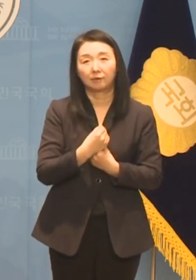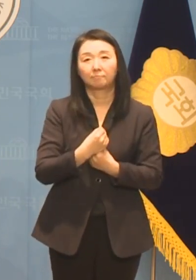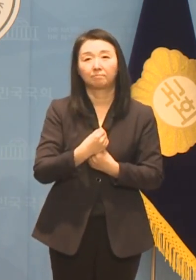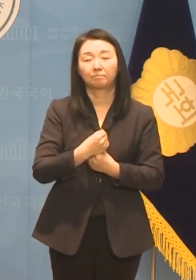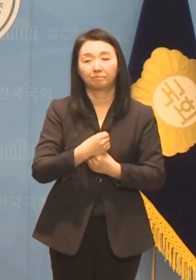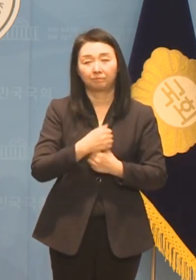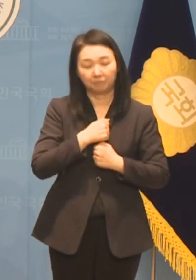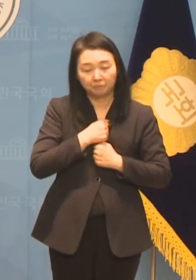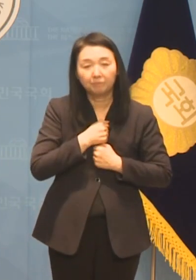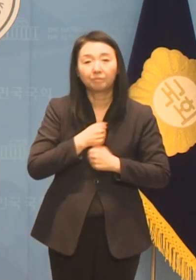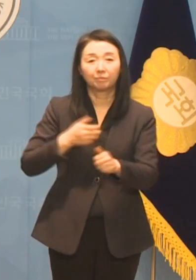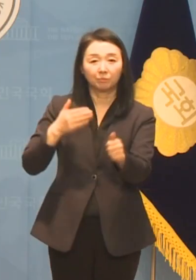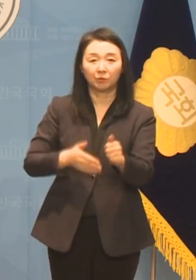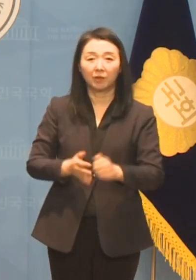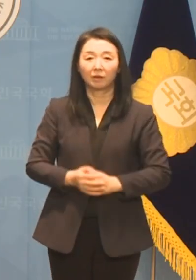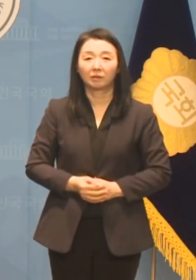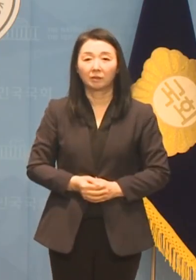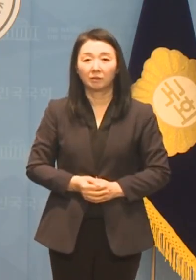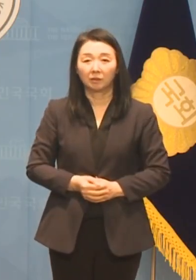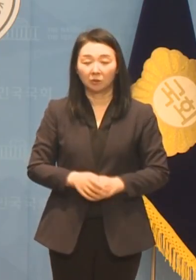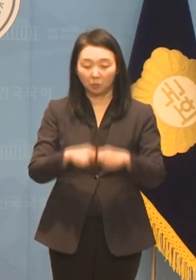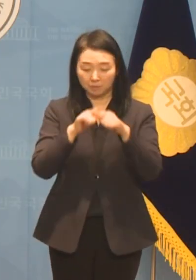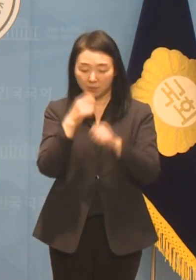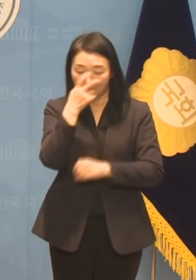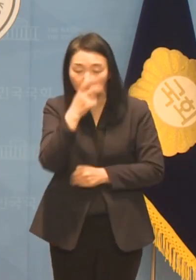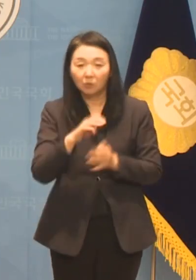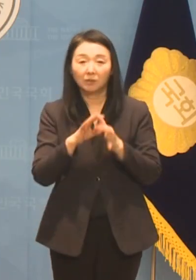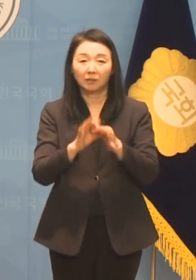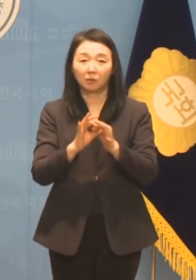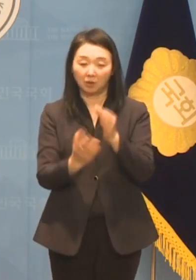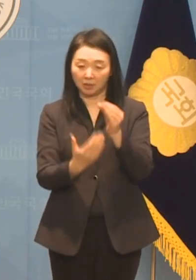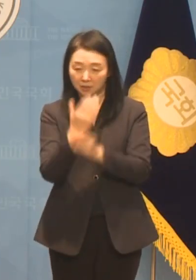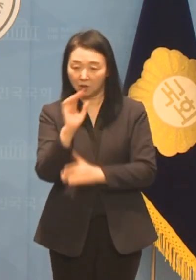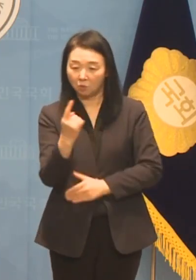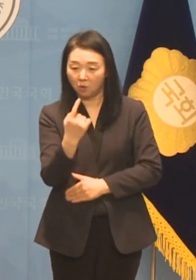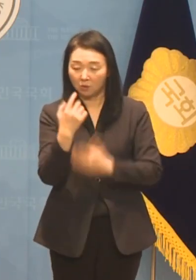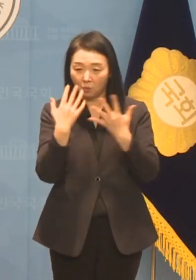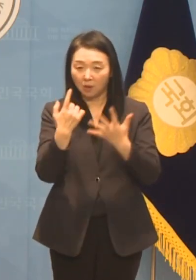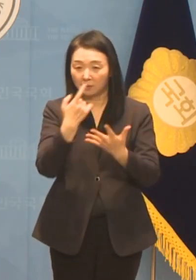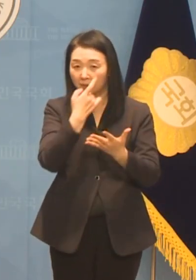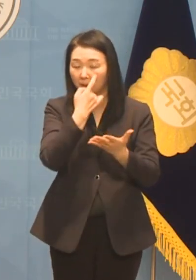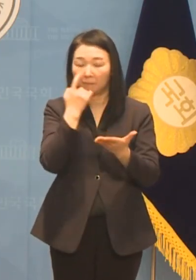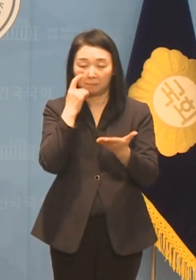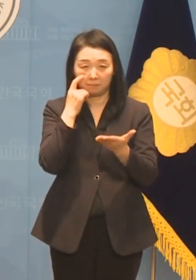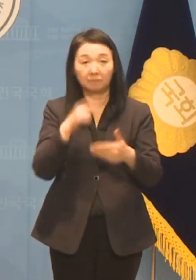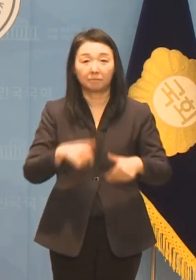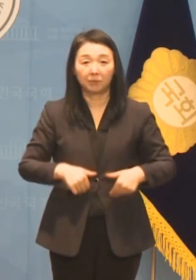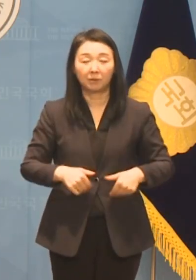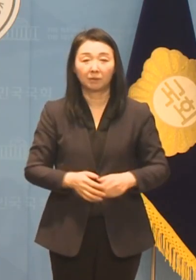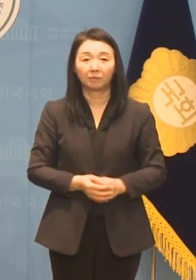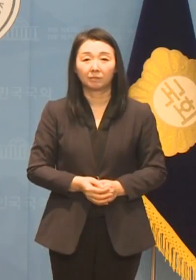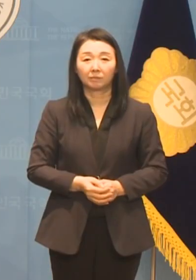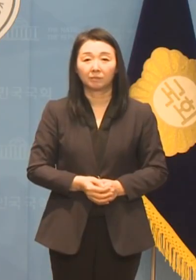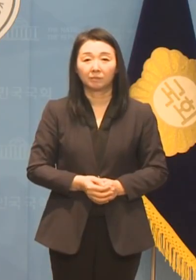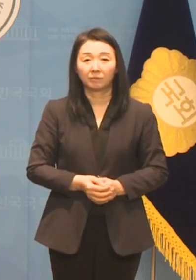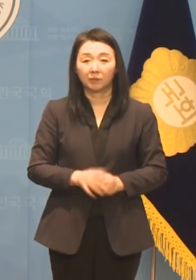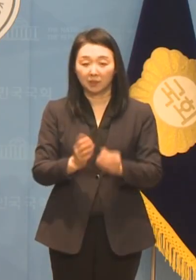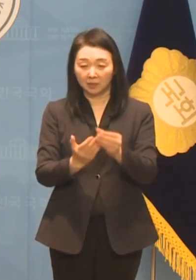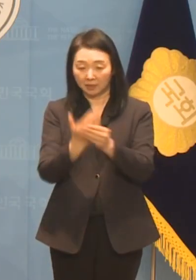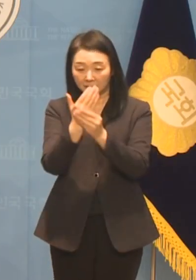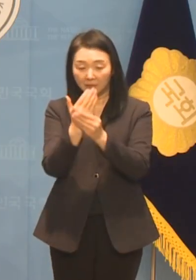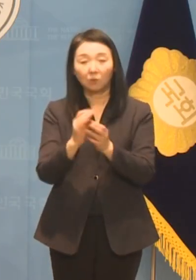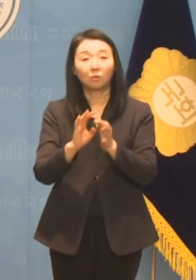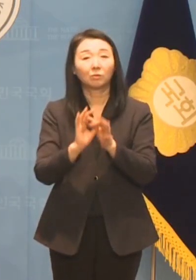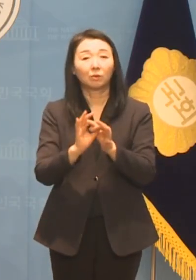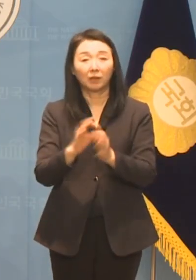합니다. 아울러 정밀한 조사를 통해 사고 원인을 정확히 파악해야 합니다. 이러한 사고를